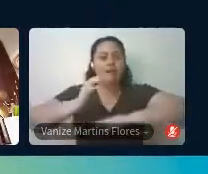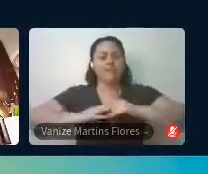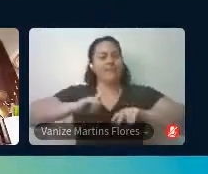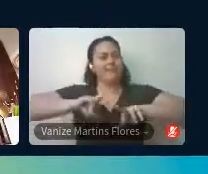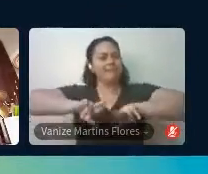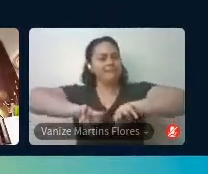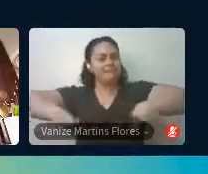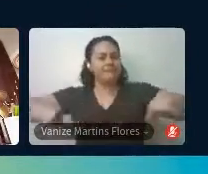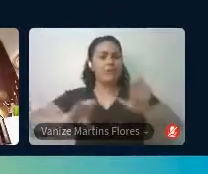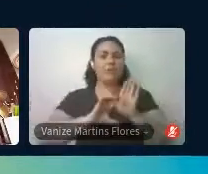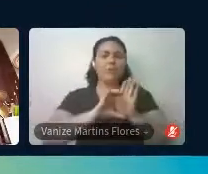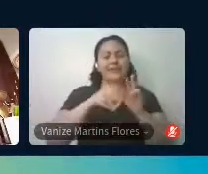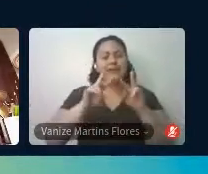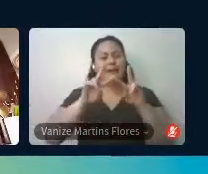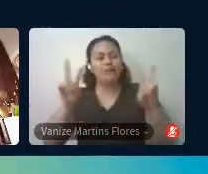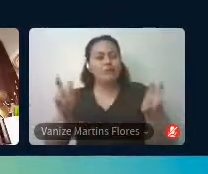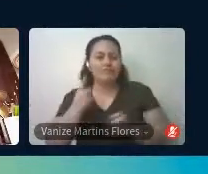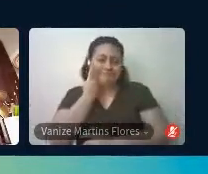nas próximas semanas, né?